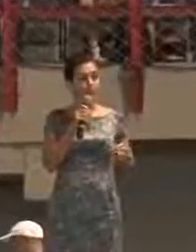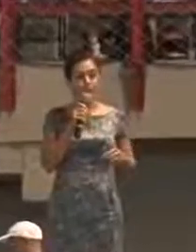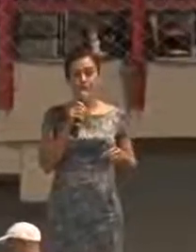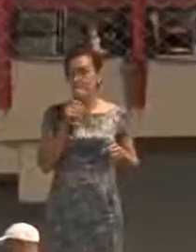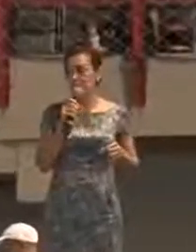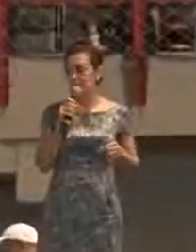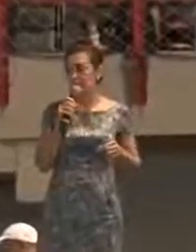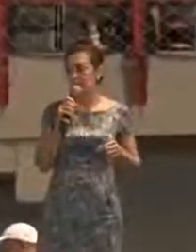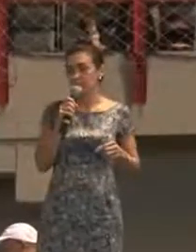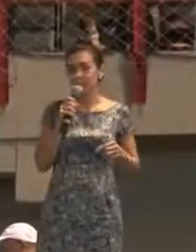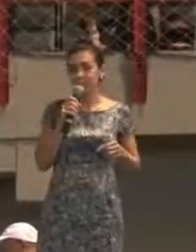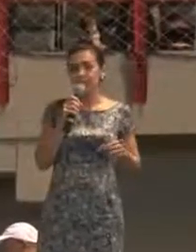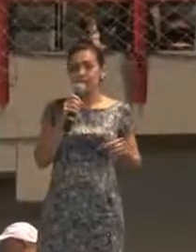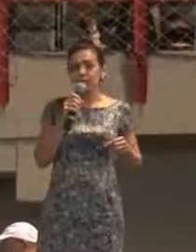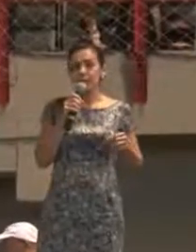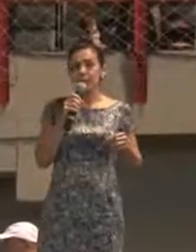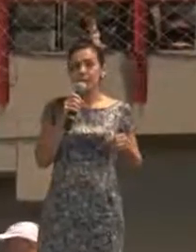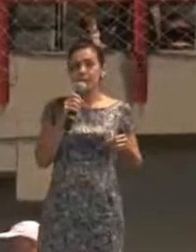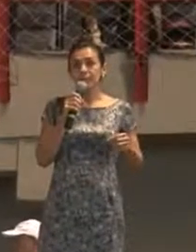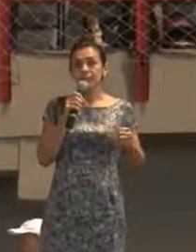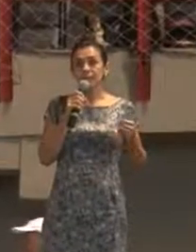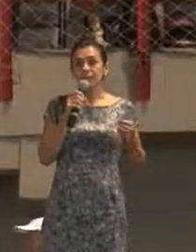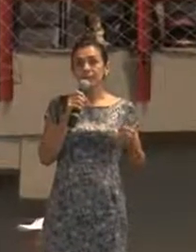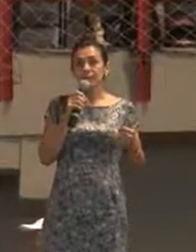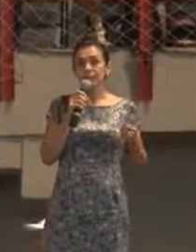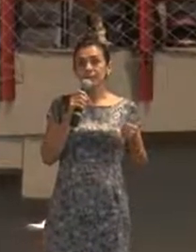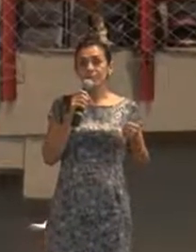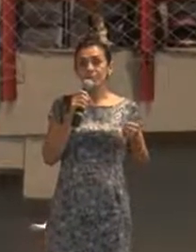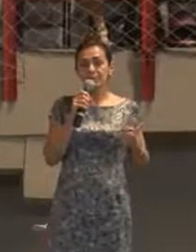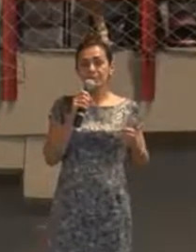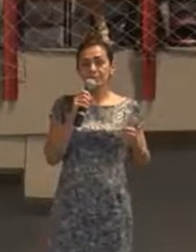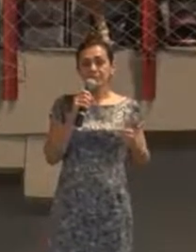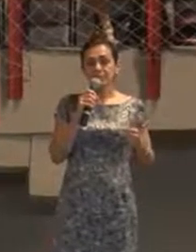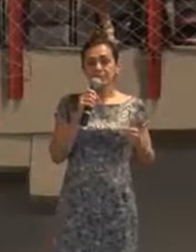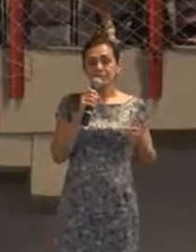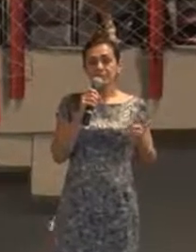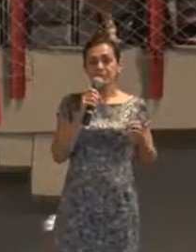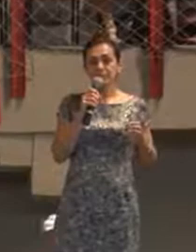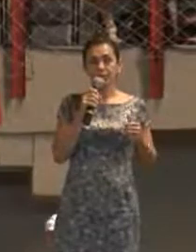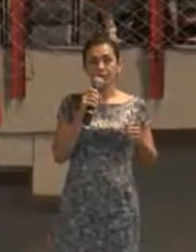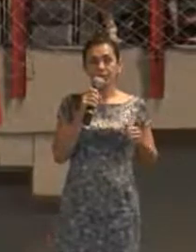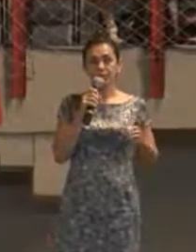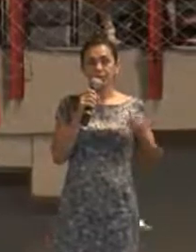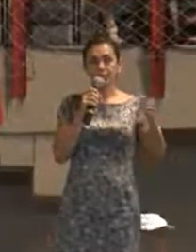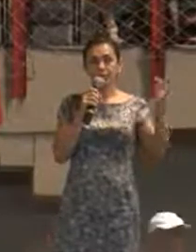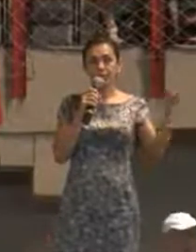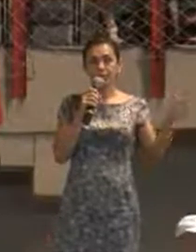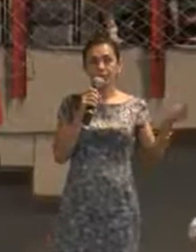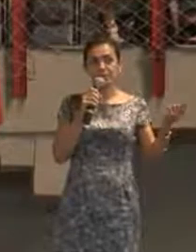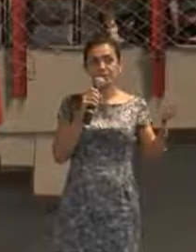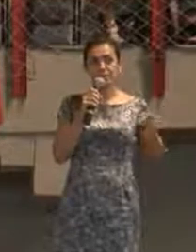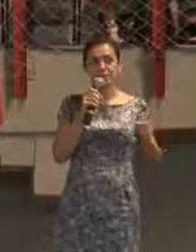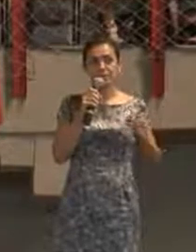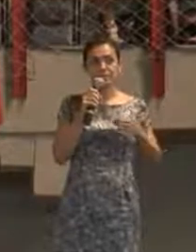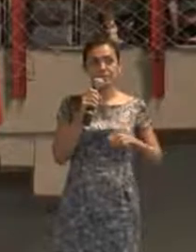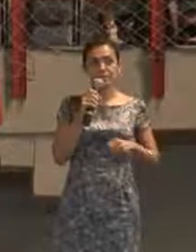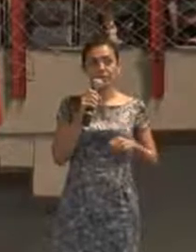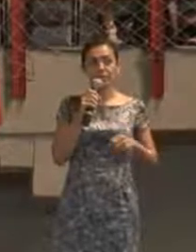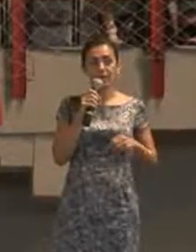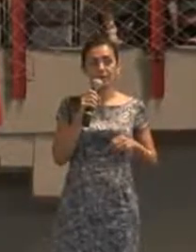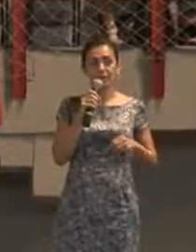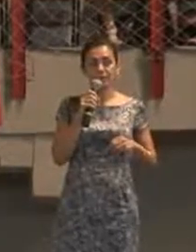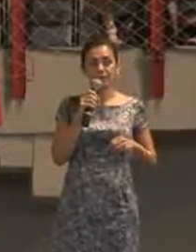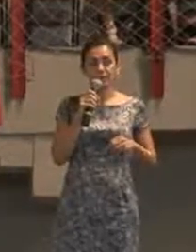extraordinariamente. Hoje nós estamos num sábado. E 1h30, nós iremos para uma sala de